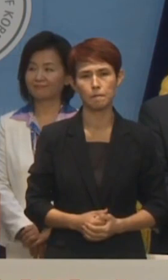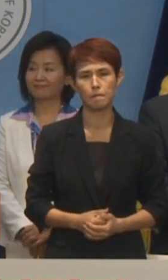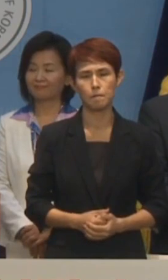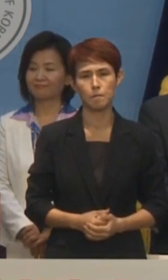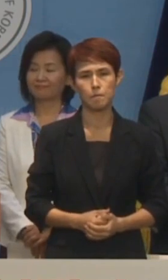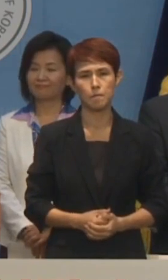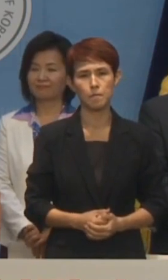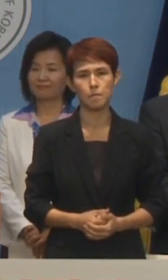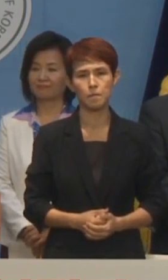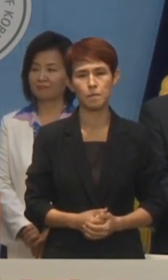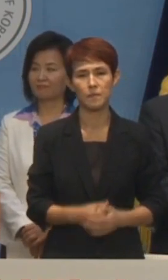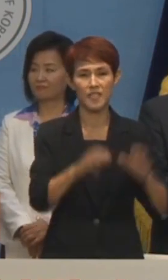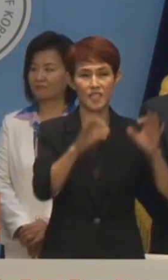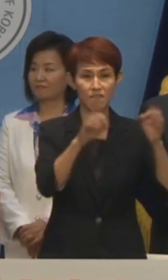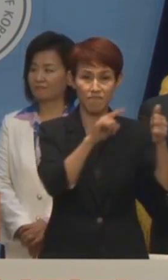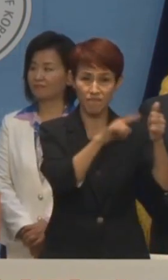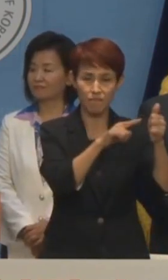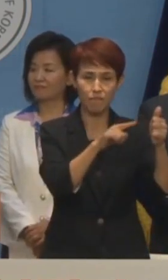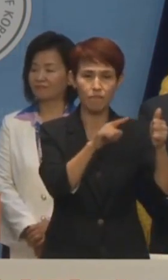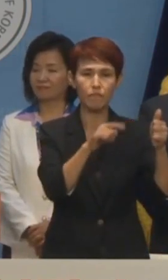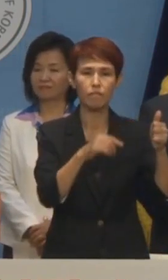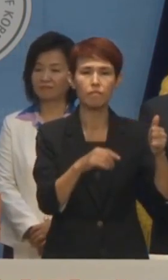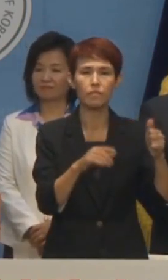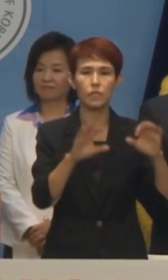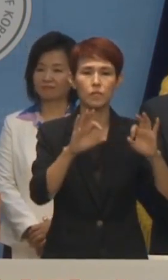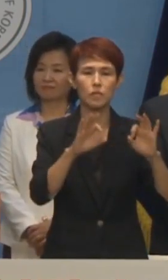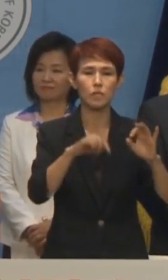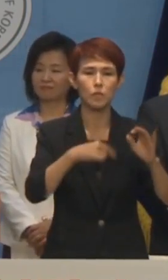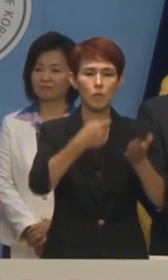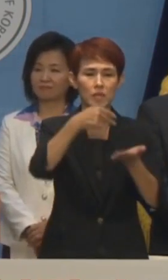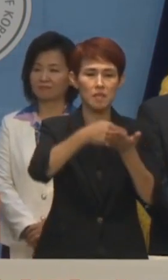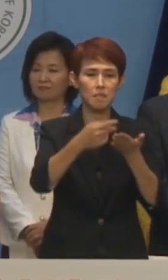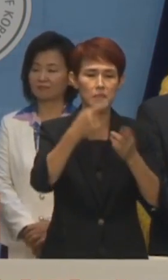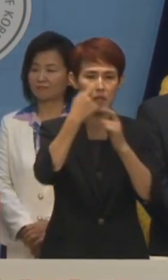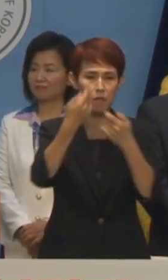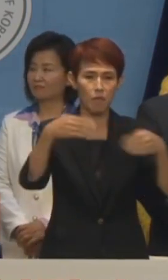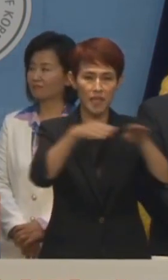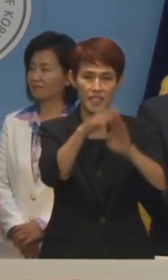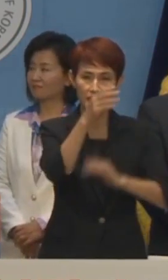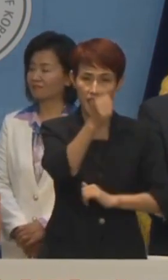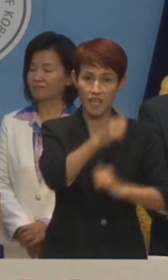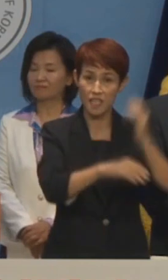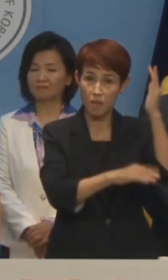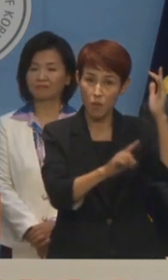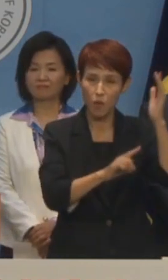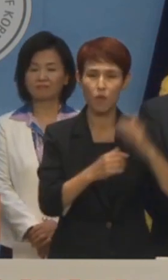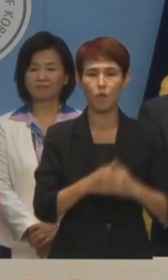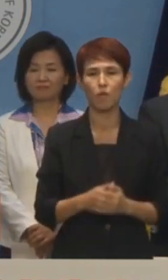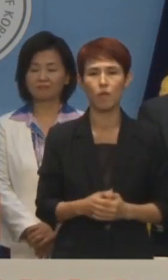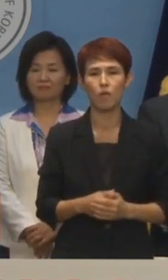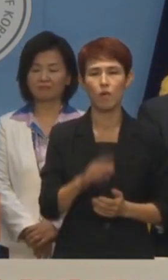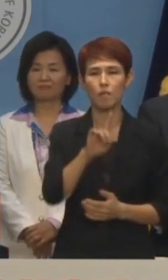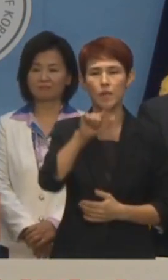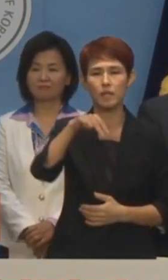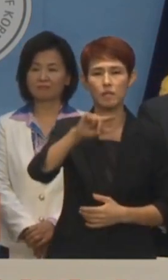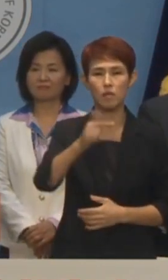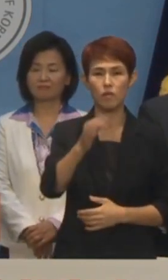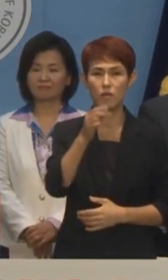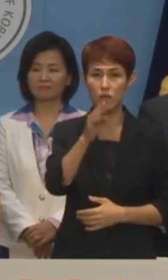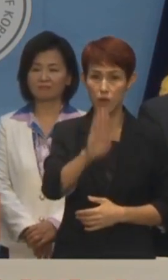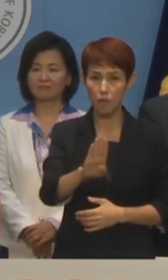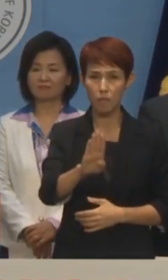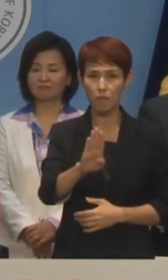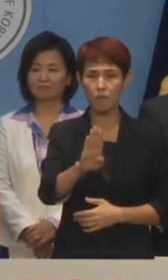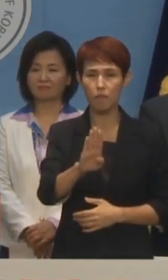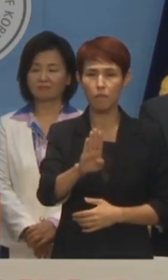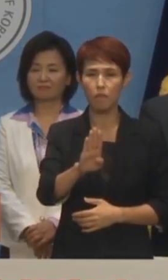김영석 독립기념관장은 해명이랍시고 하는 기자회견에서도 백선엽